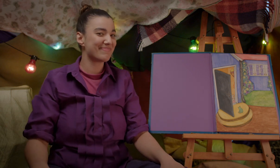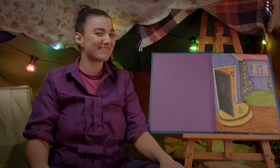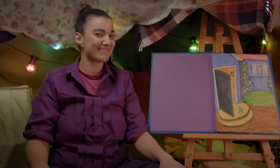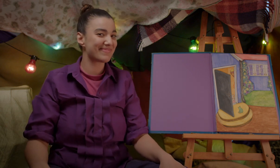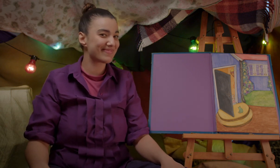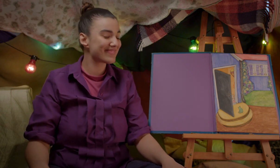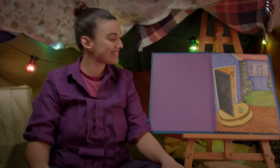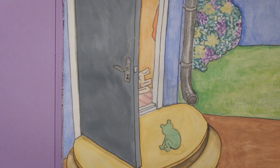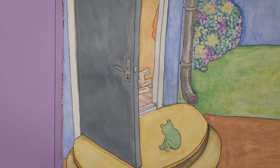Mm.